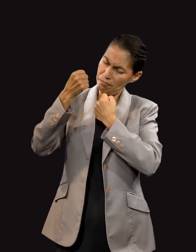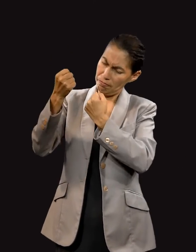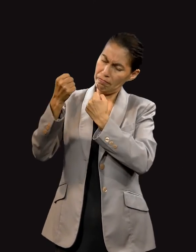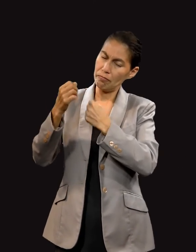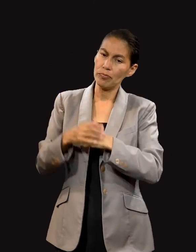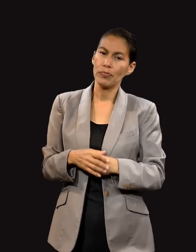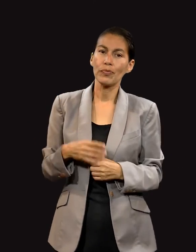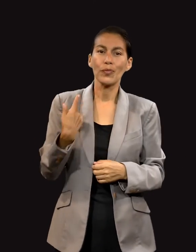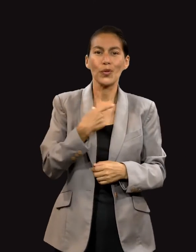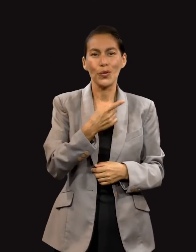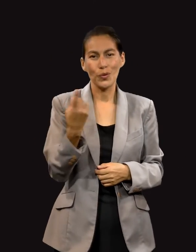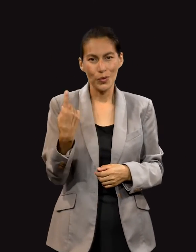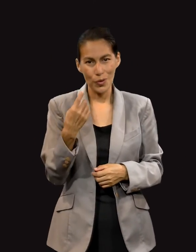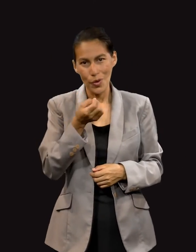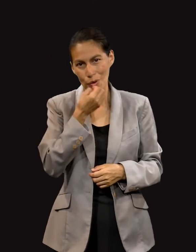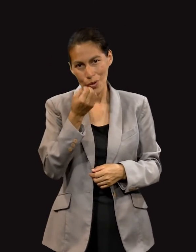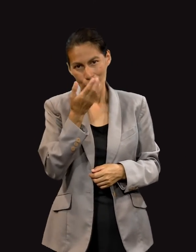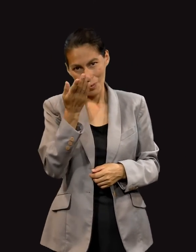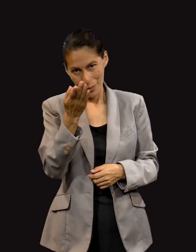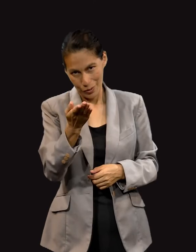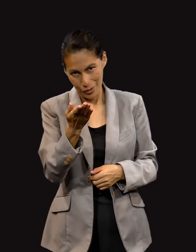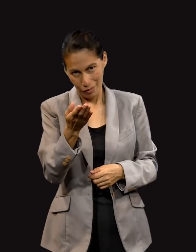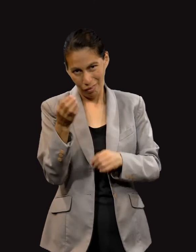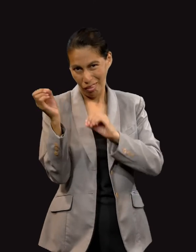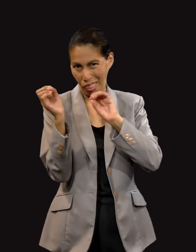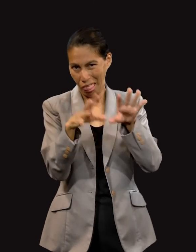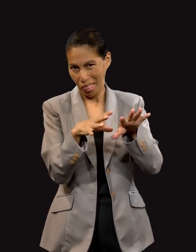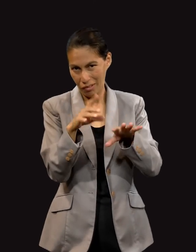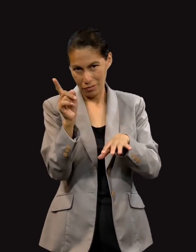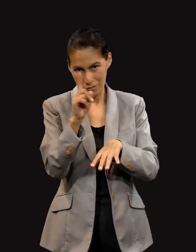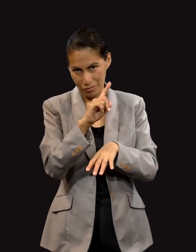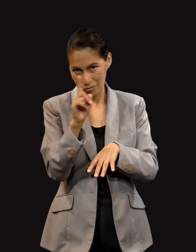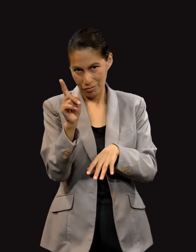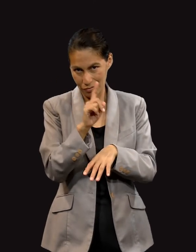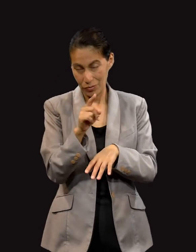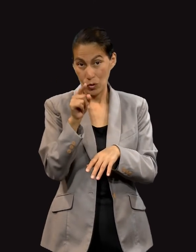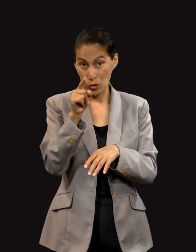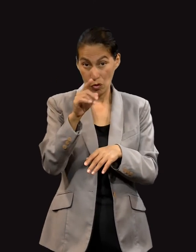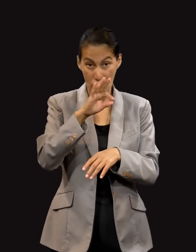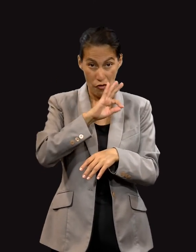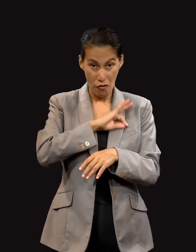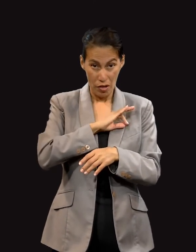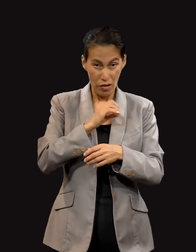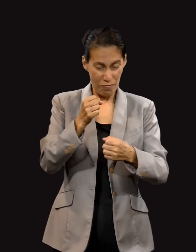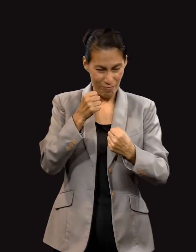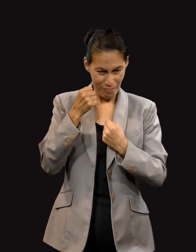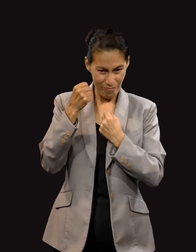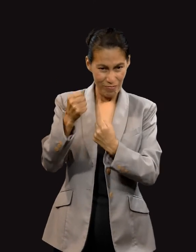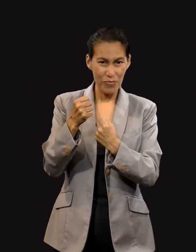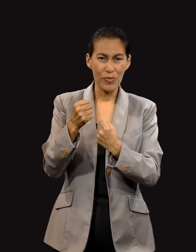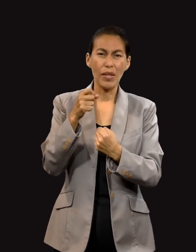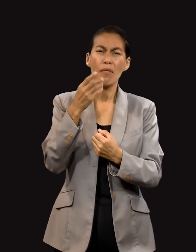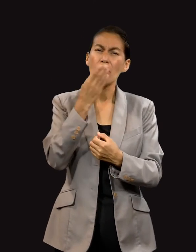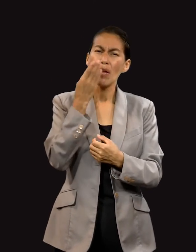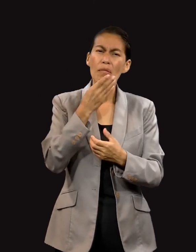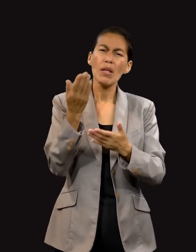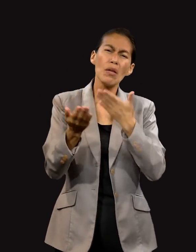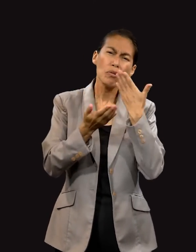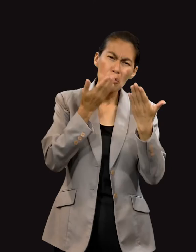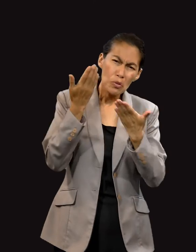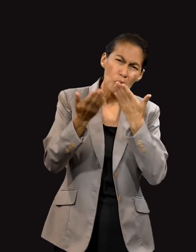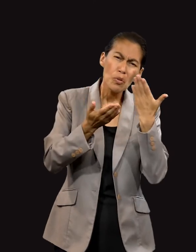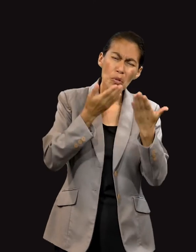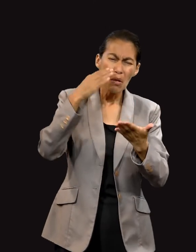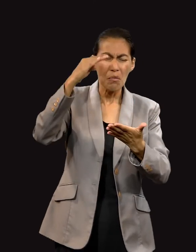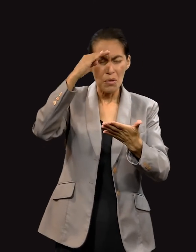confiar completamente. Amén. Vamos a estar orando por ti, Nicelina. No te vamos a dejar. Mantén